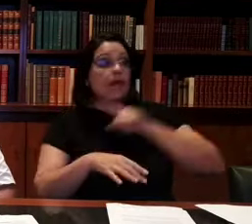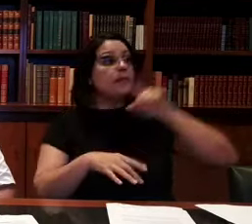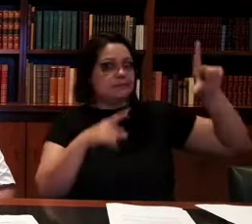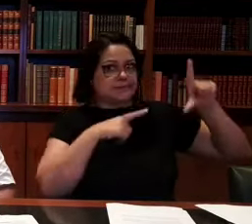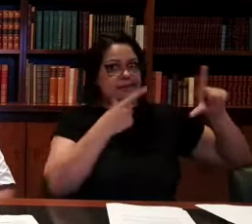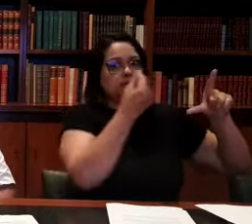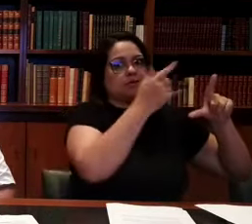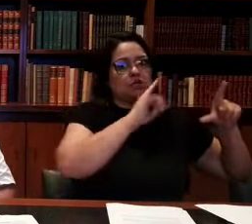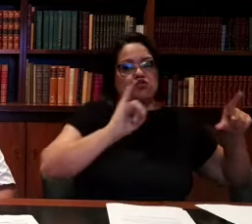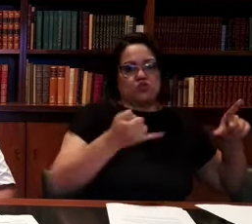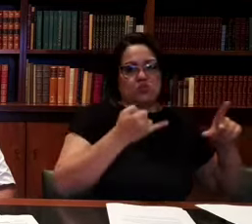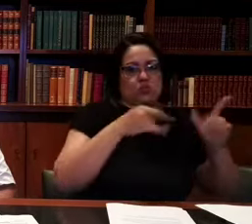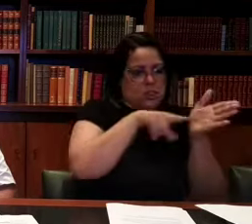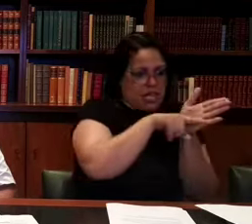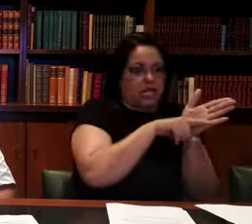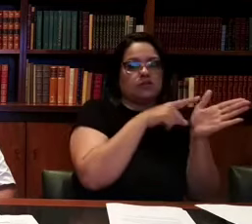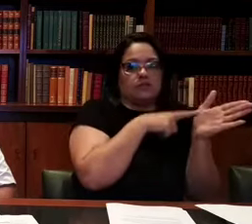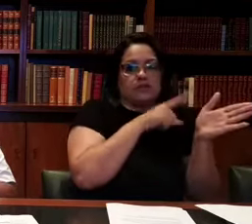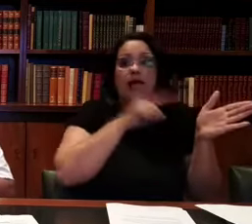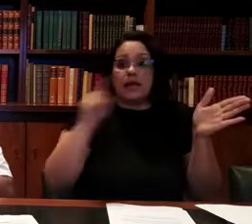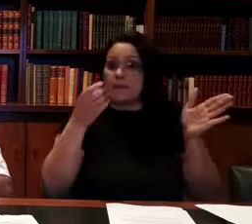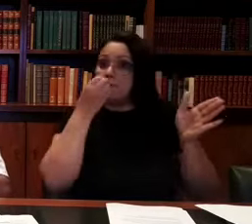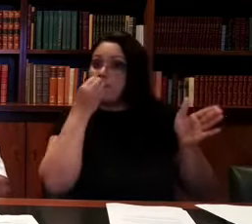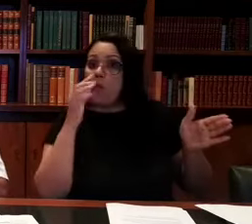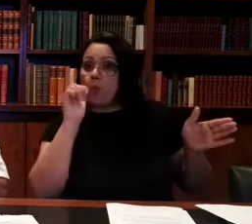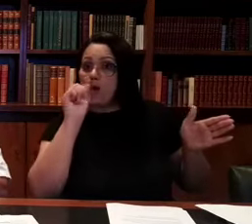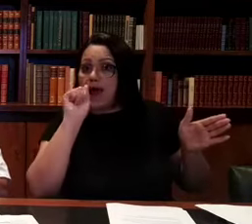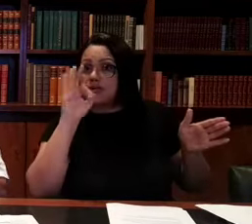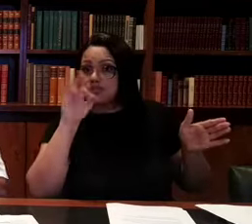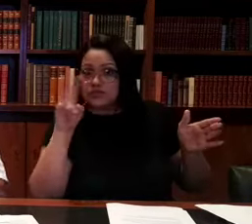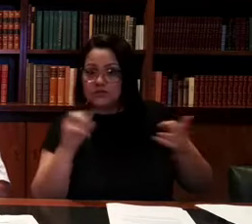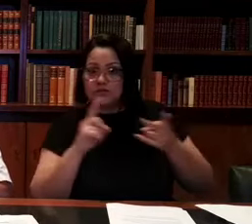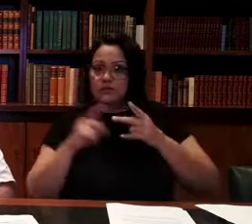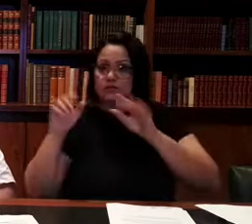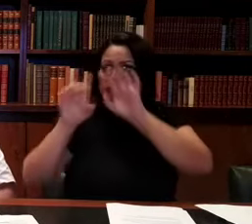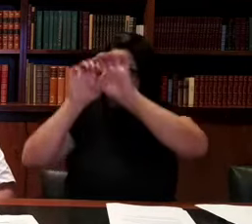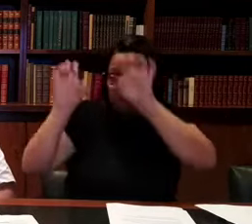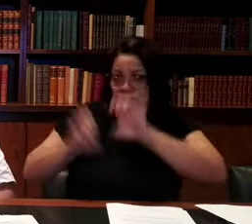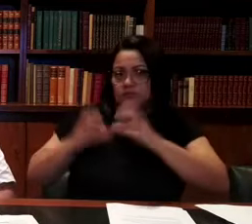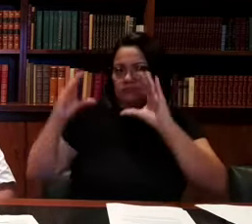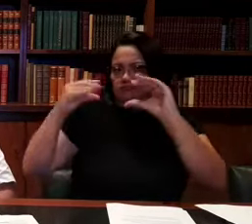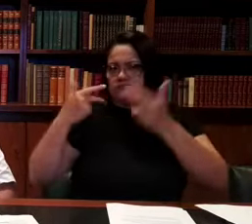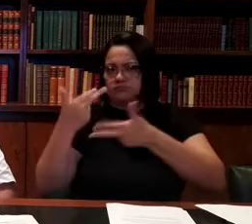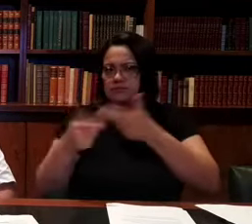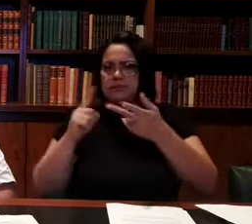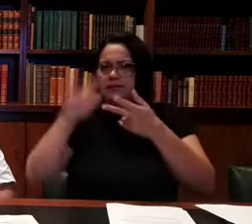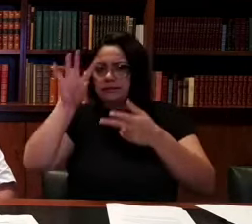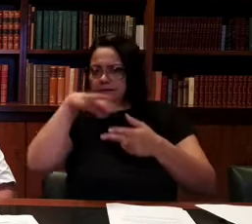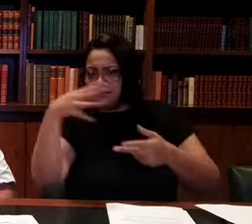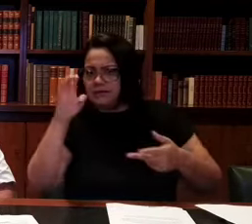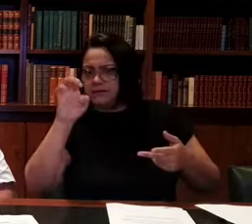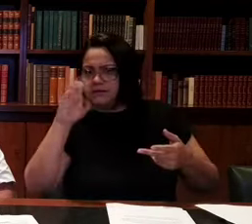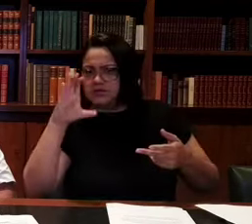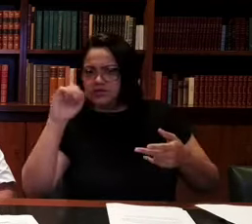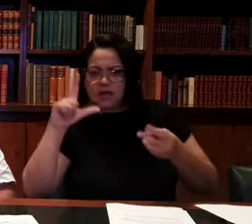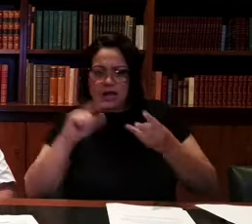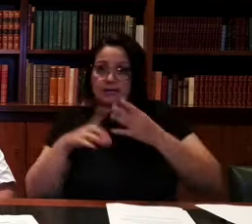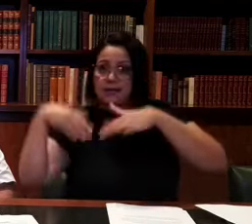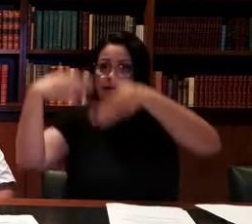a gente tem aqui o bom ativo nós temos estruturação sofisticada nós temos escala mas temos